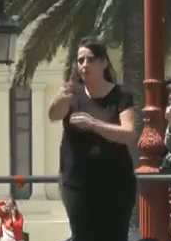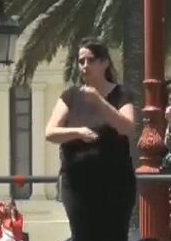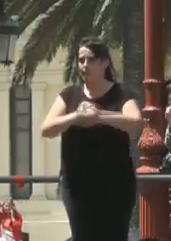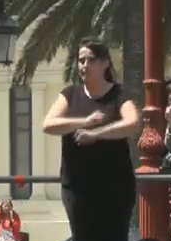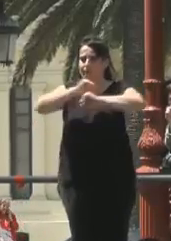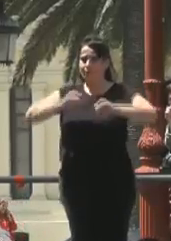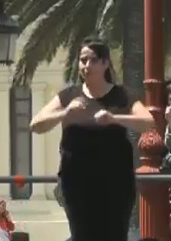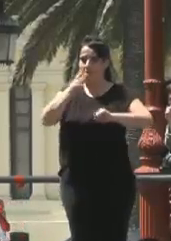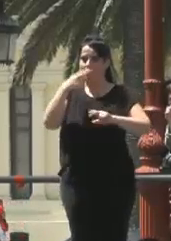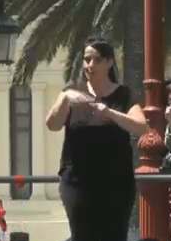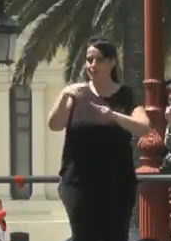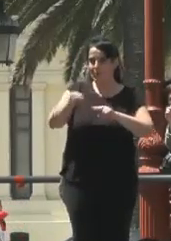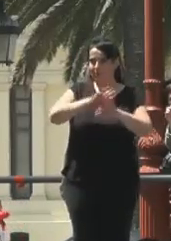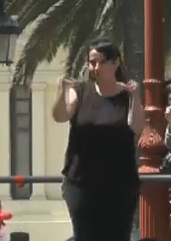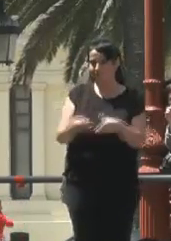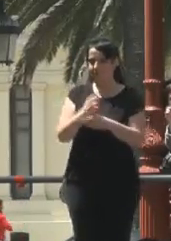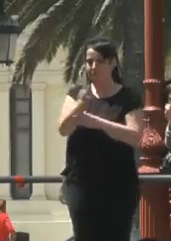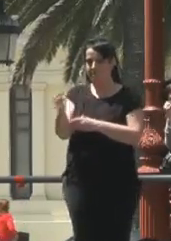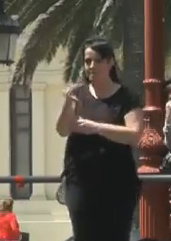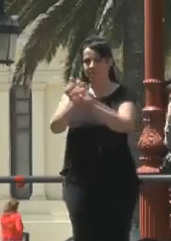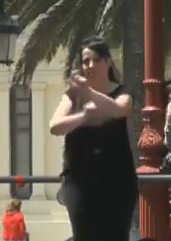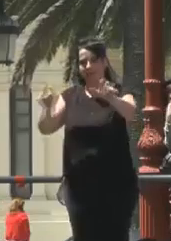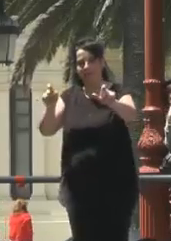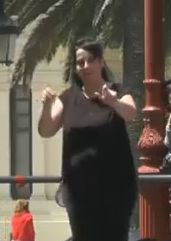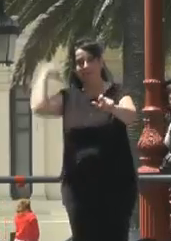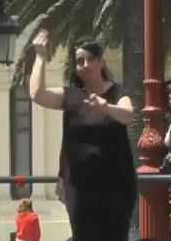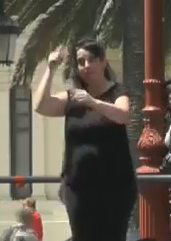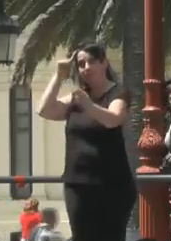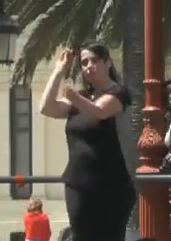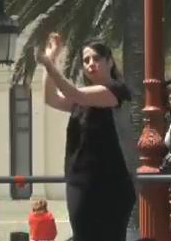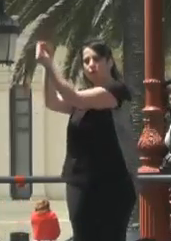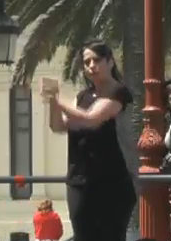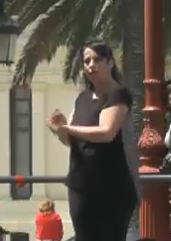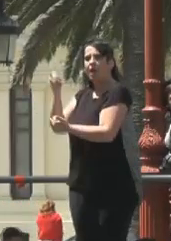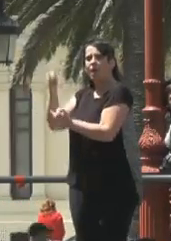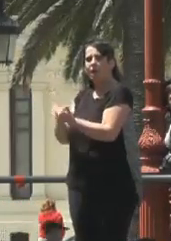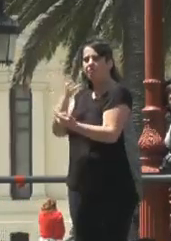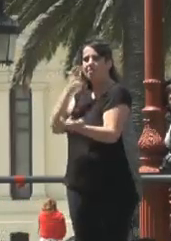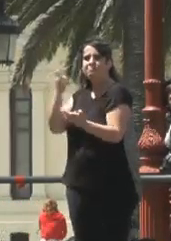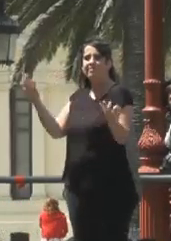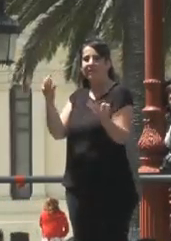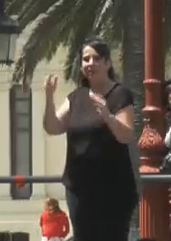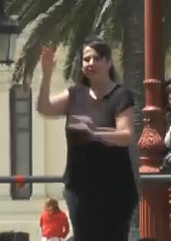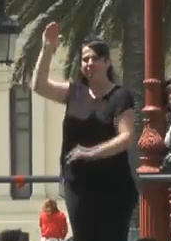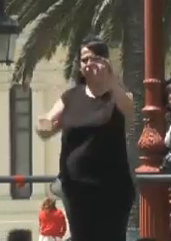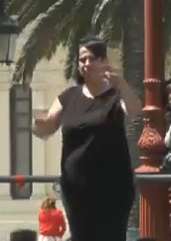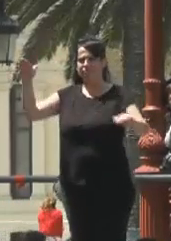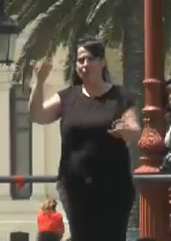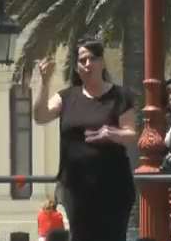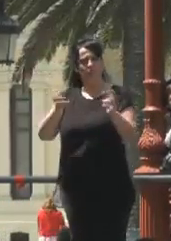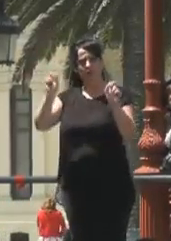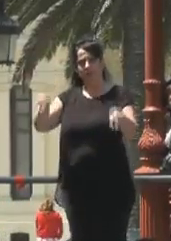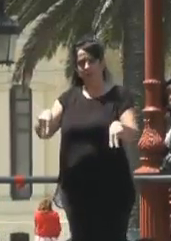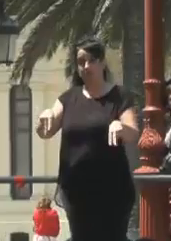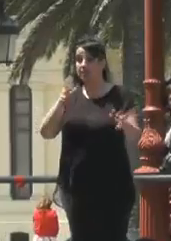por las políticas del Partido Popular y de quienes piensan como ellos, se está consolidando un orden social absolutamente desigual y absolutamente injusto. En